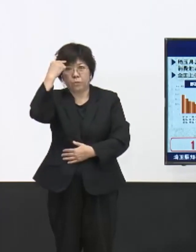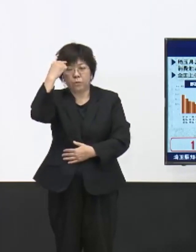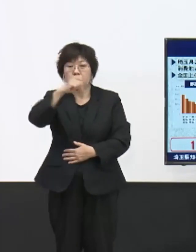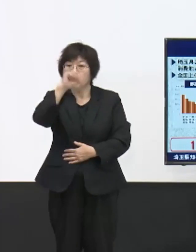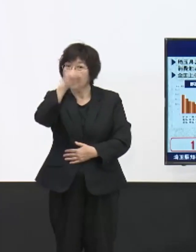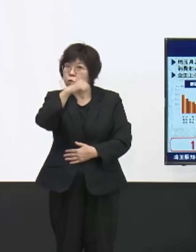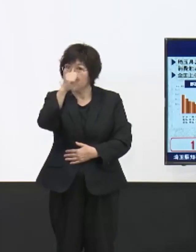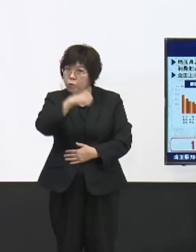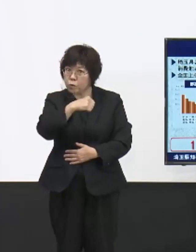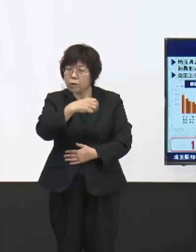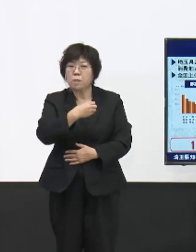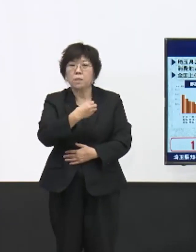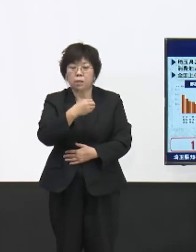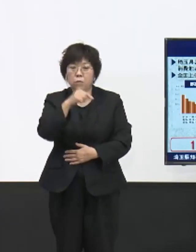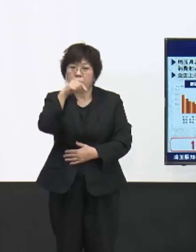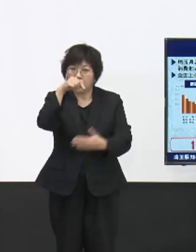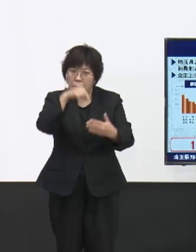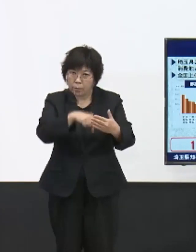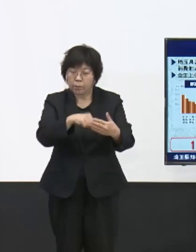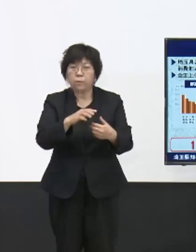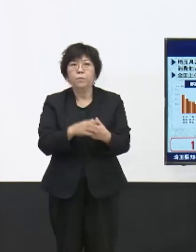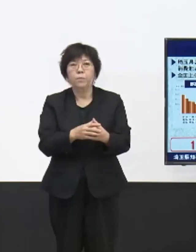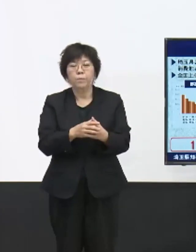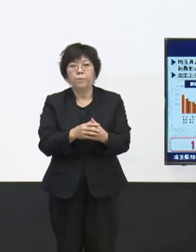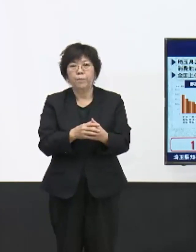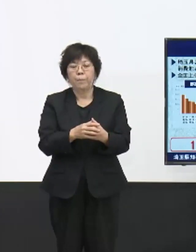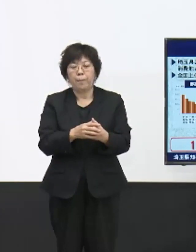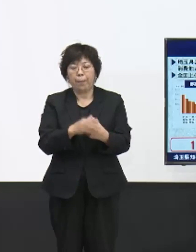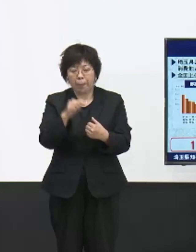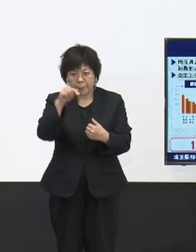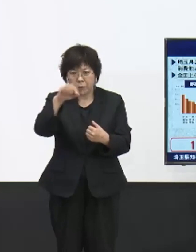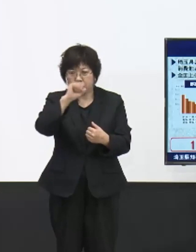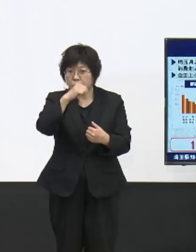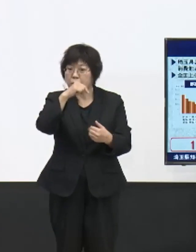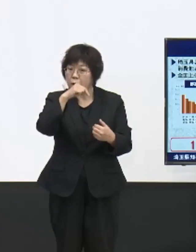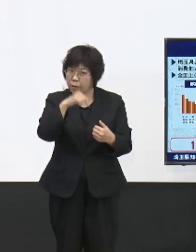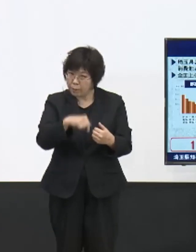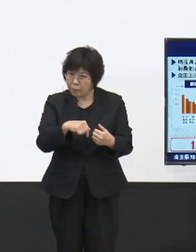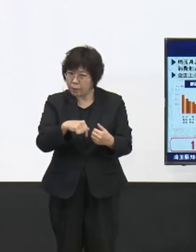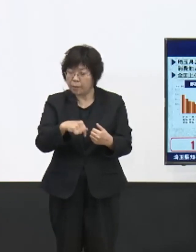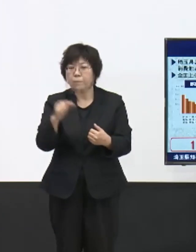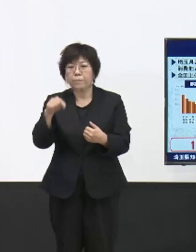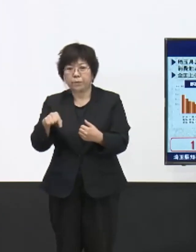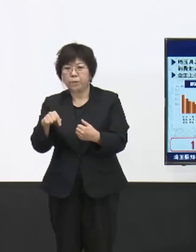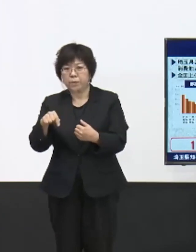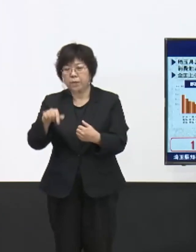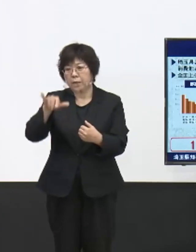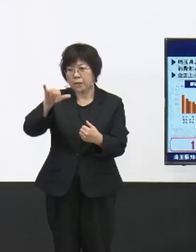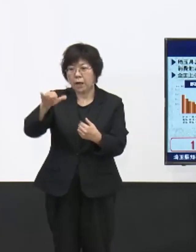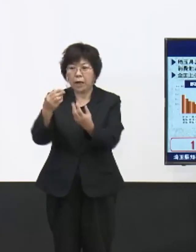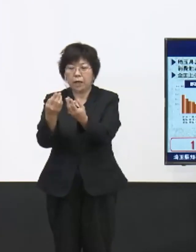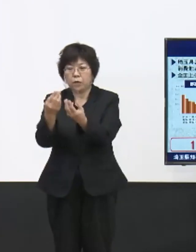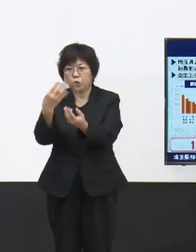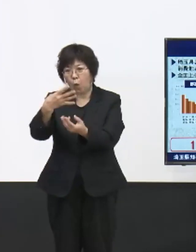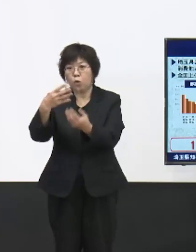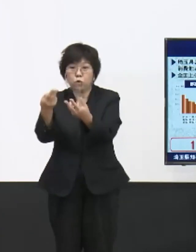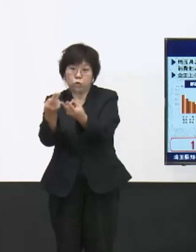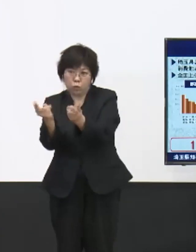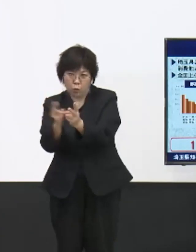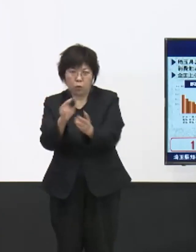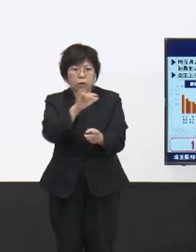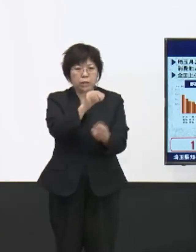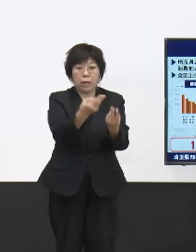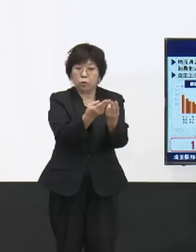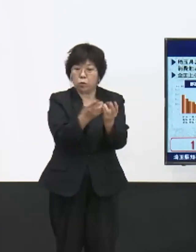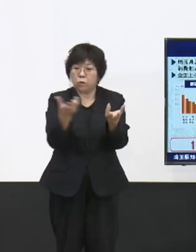権選択選挙というそこだけに限れば、これも表と裏しかないので、そういった意味では両面がいい面と悪い面